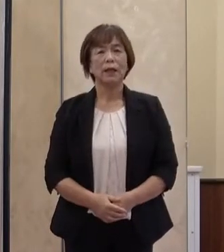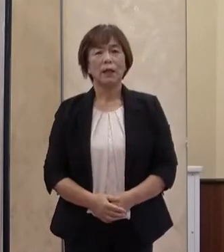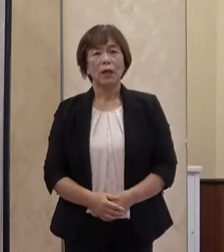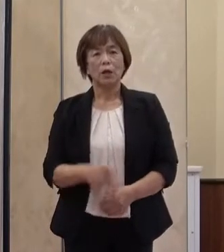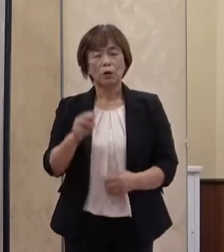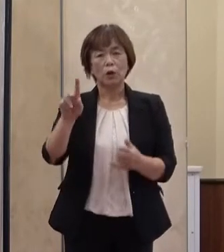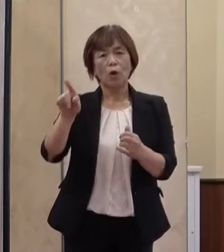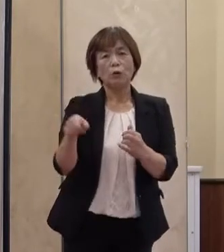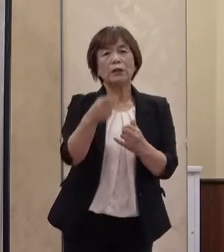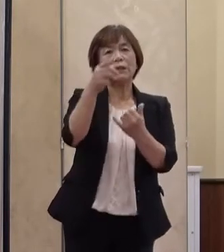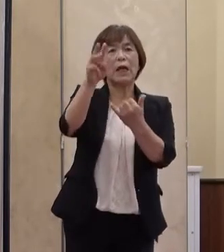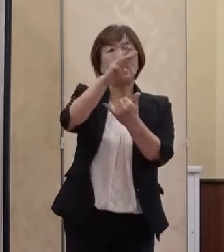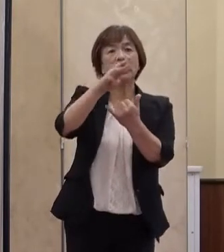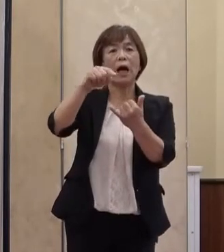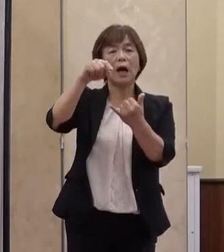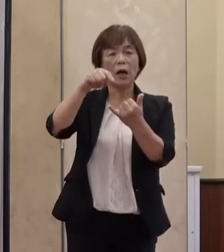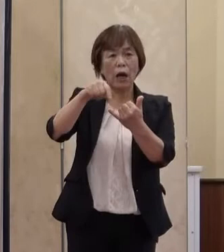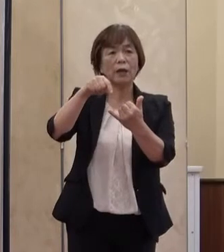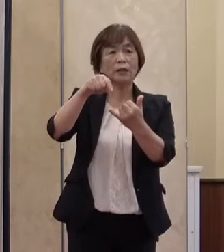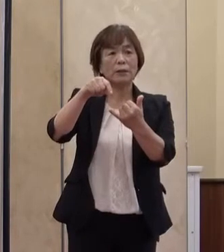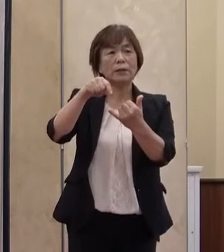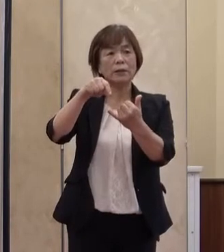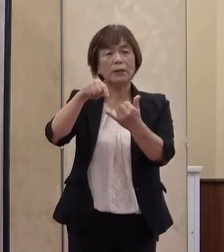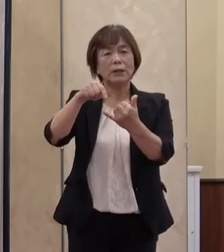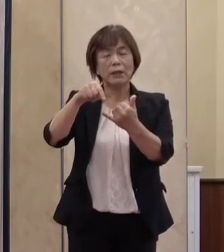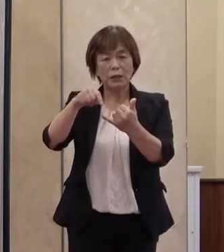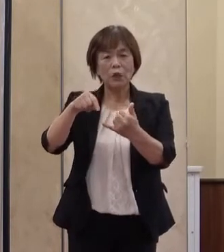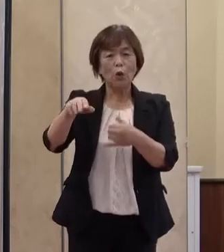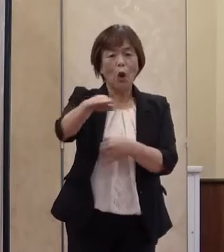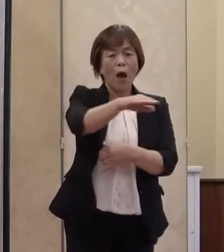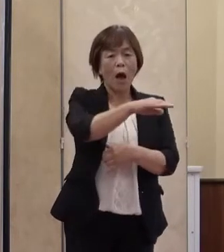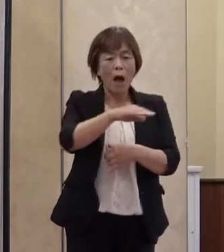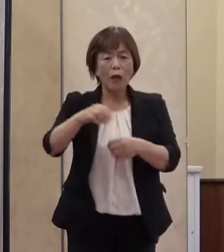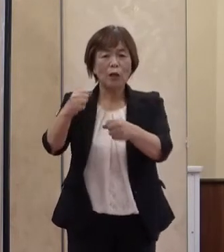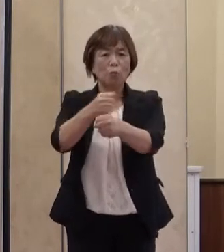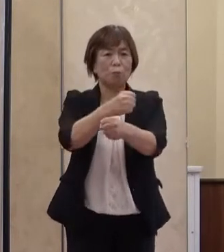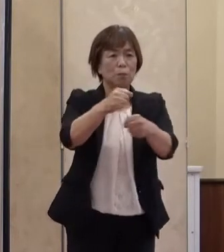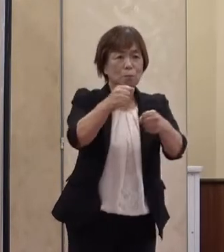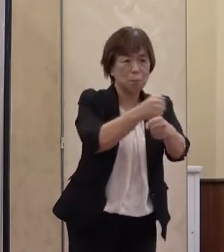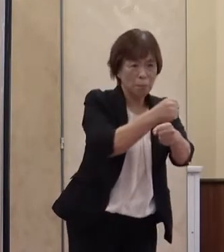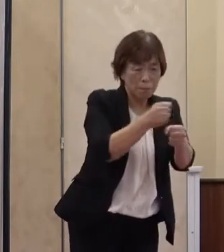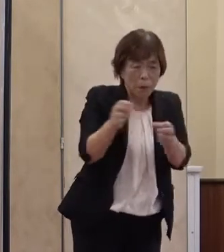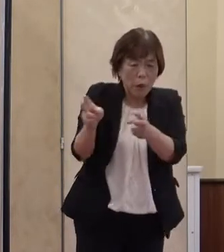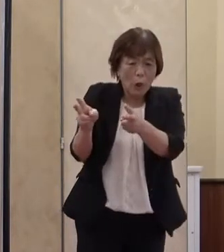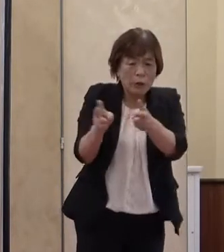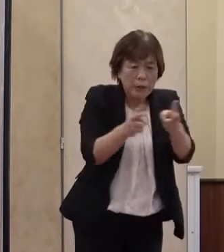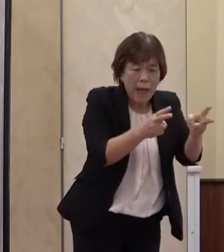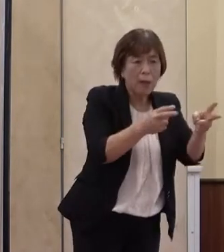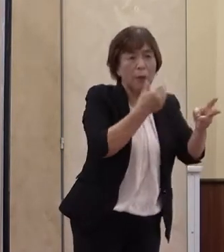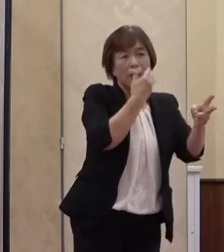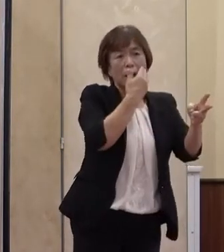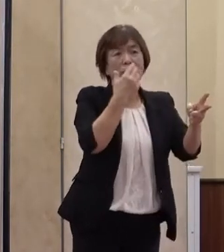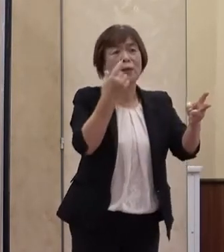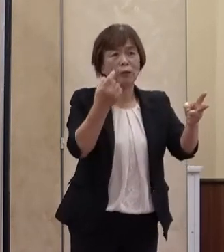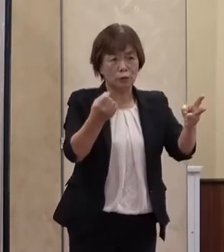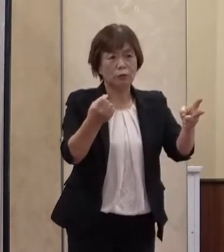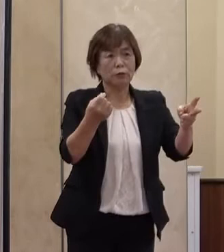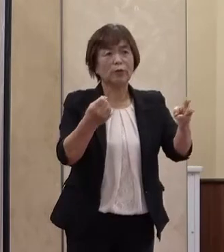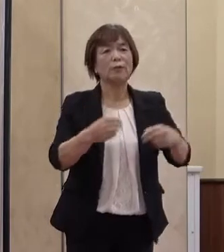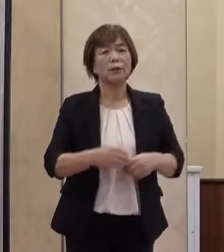この自然災害へのハードの整備、これは非常に重要です。ですので、ここについ